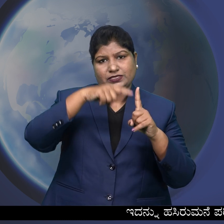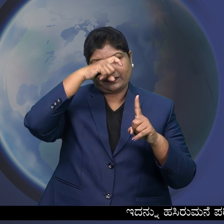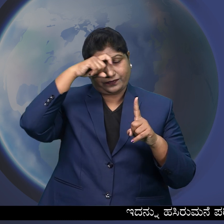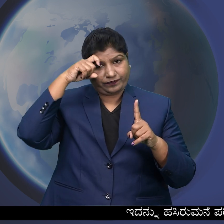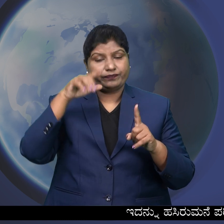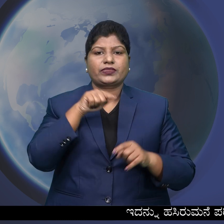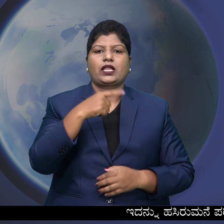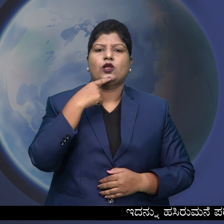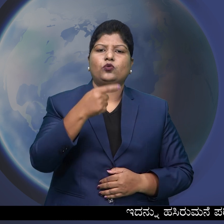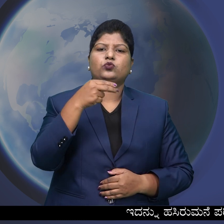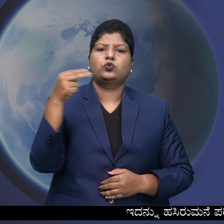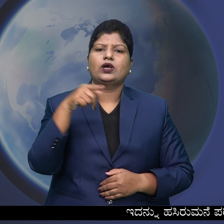ಕರೆಯಲಾಗುತ್ತದೆ.